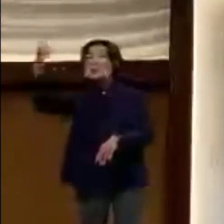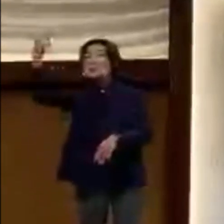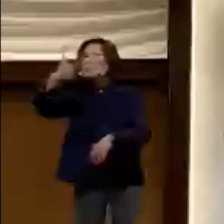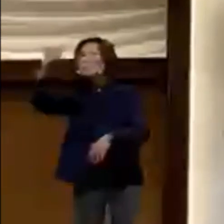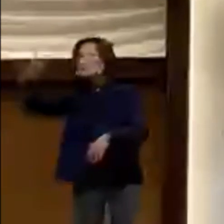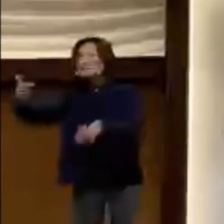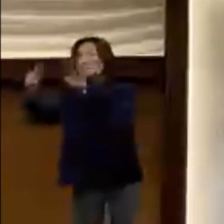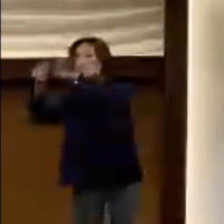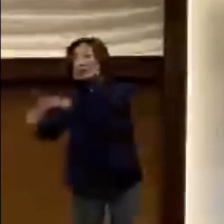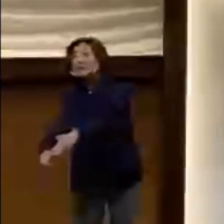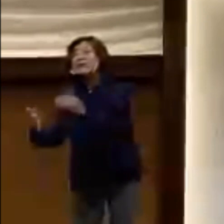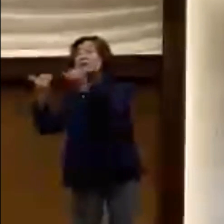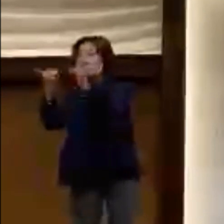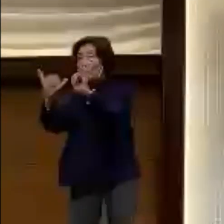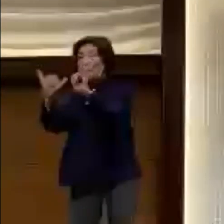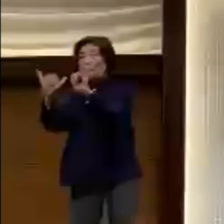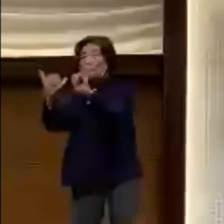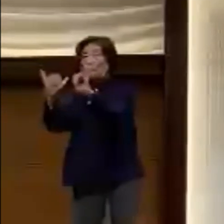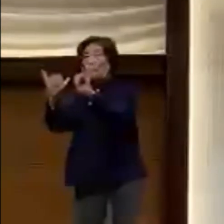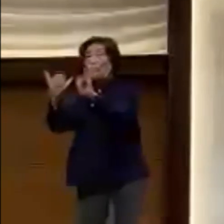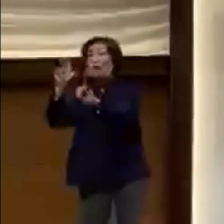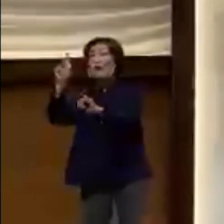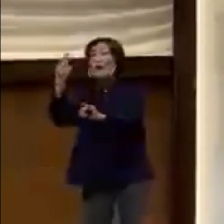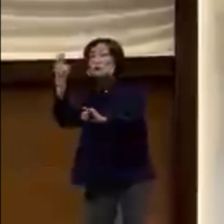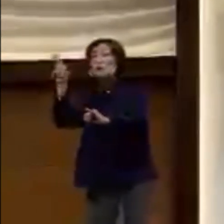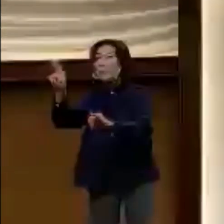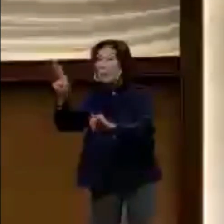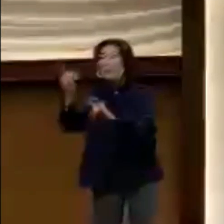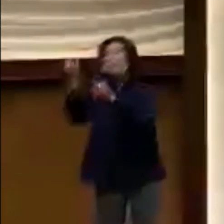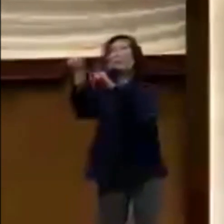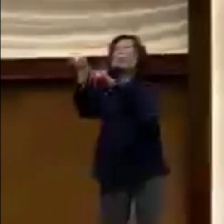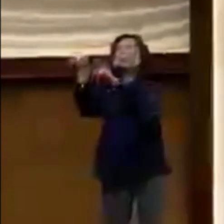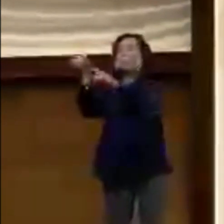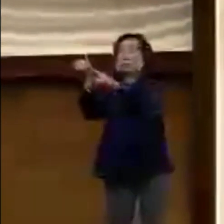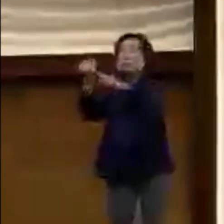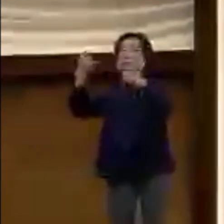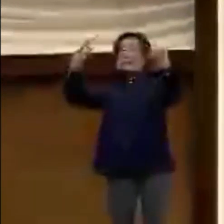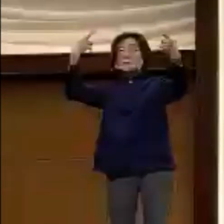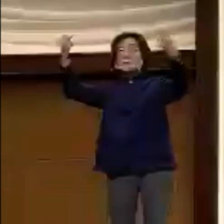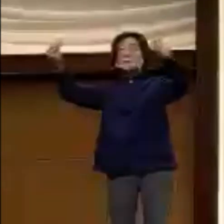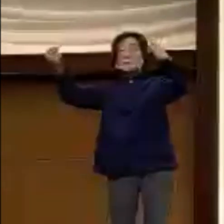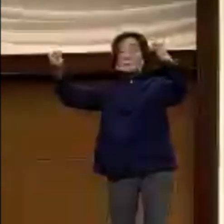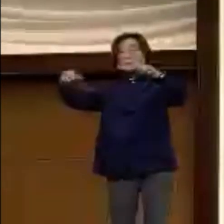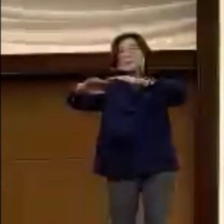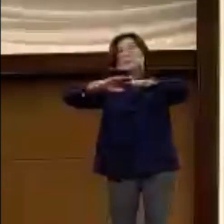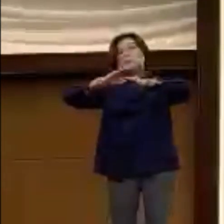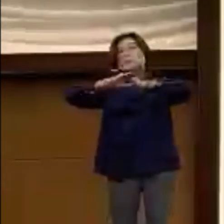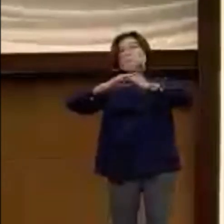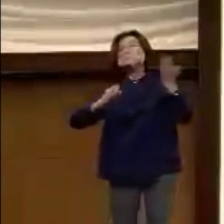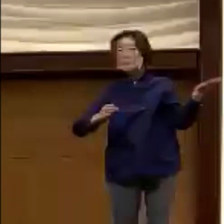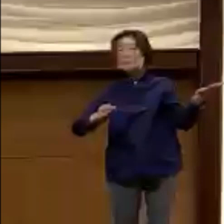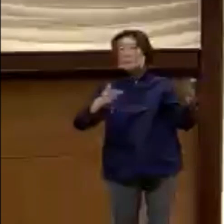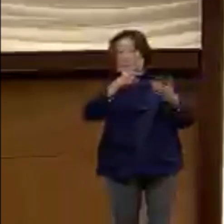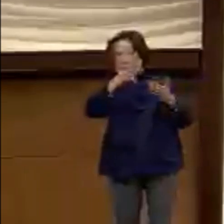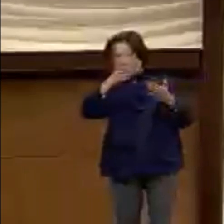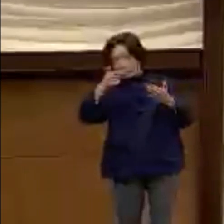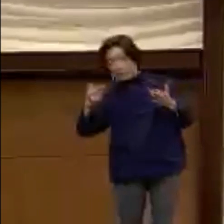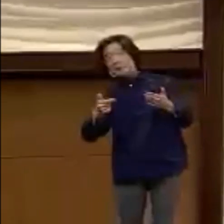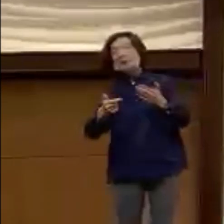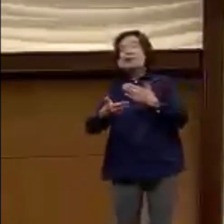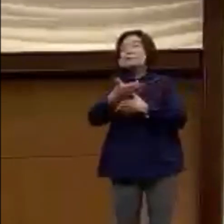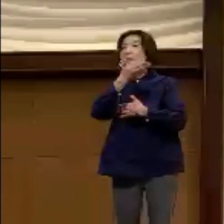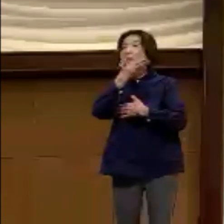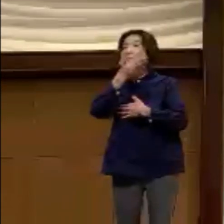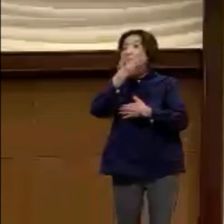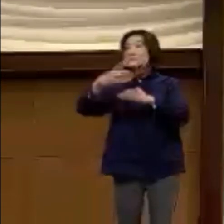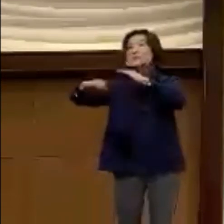6人のうちの1人、加藤陽子さんは私の大学の同級生です。大切な大切